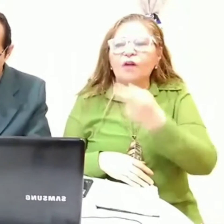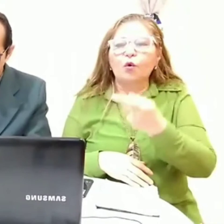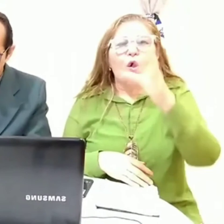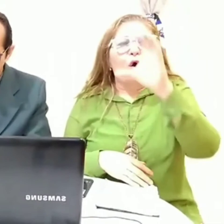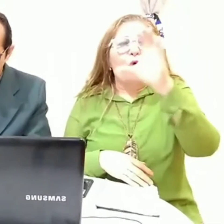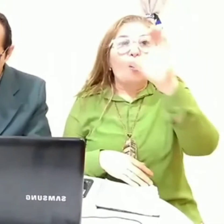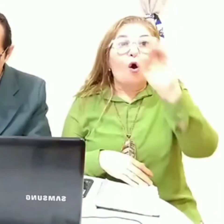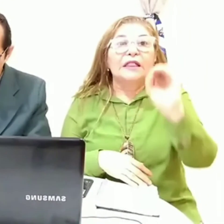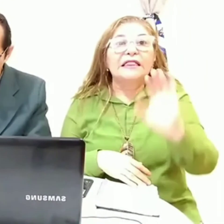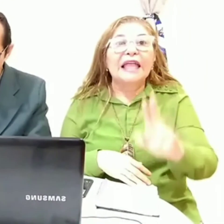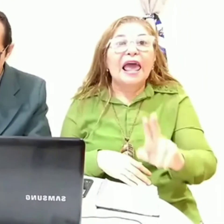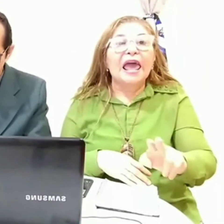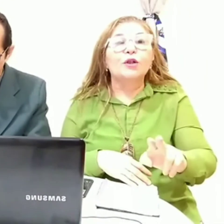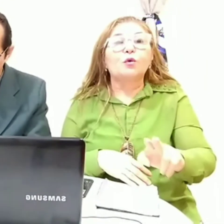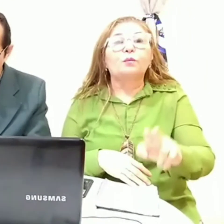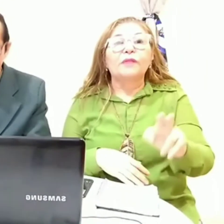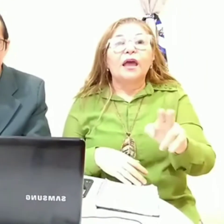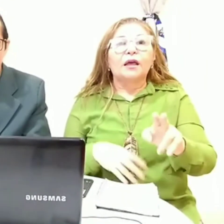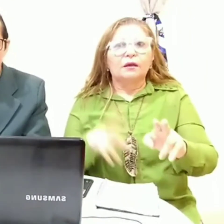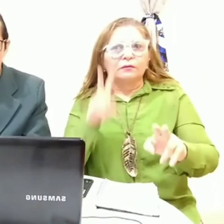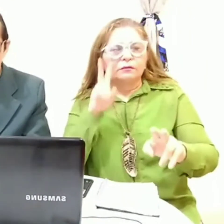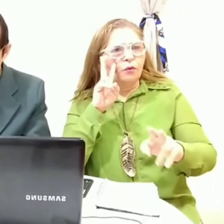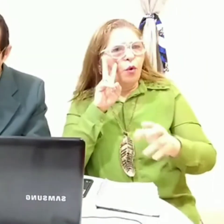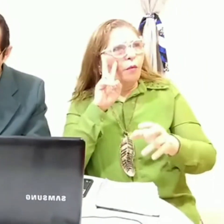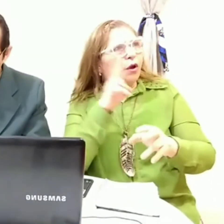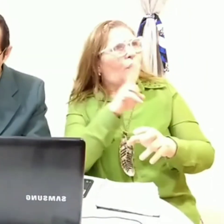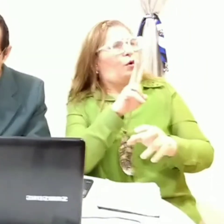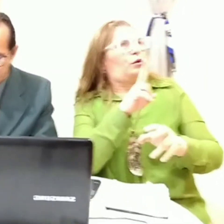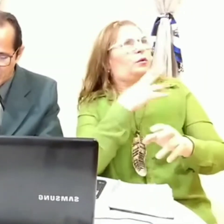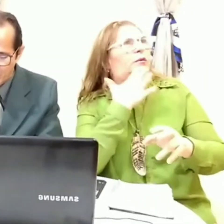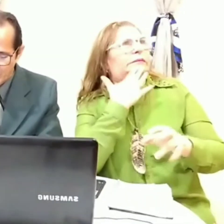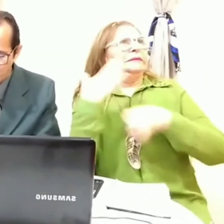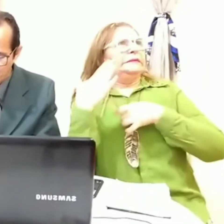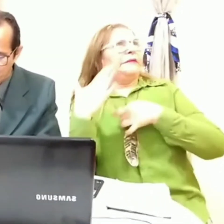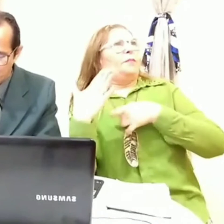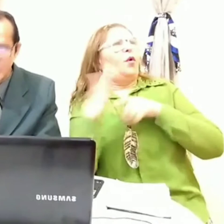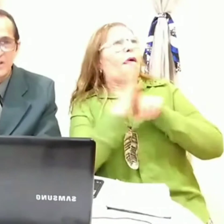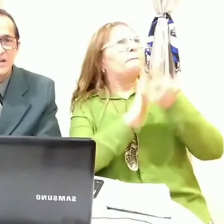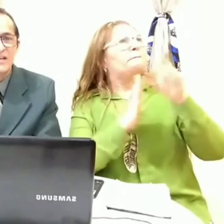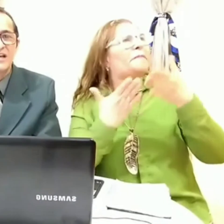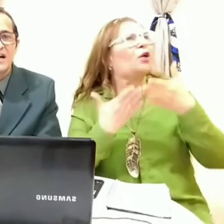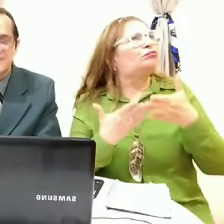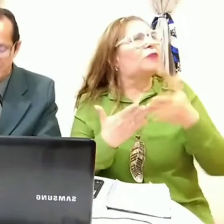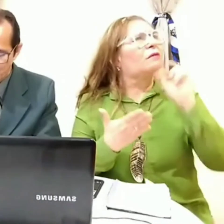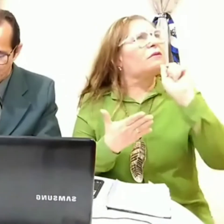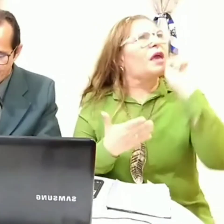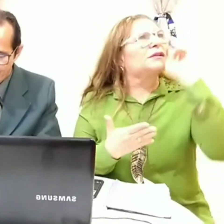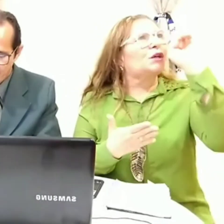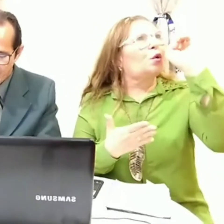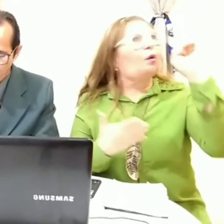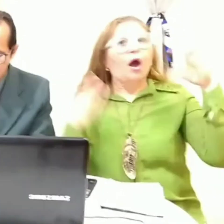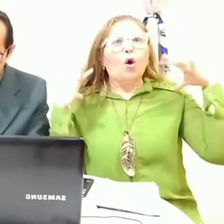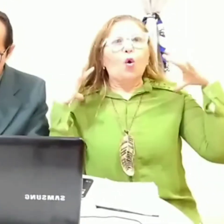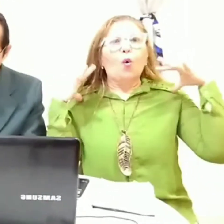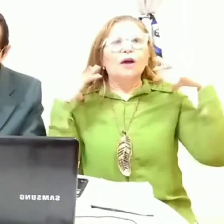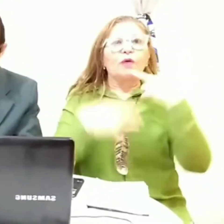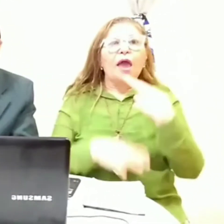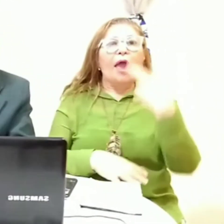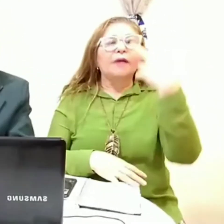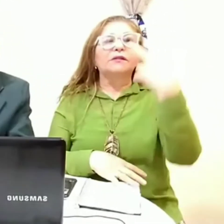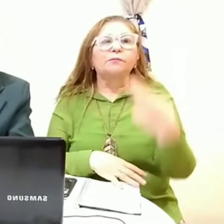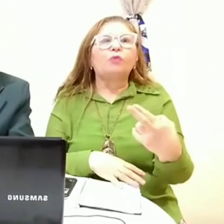Cornélio. Este, fixando nele os olhos e possuído de temor, perguntou: Que é, Senhor? E o anjo lhe